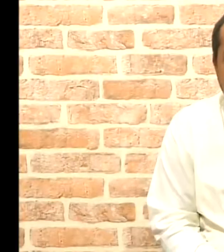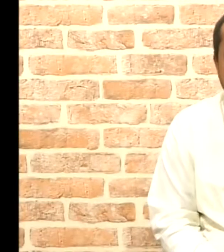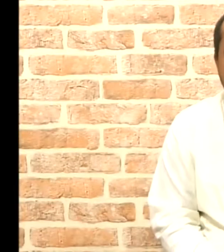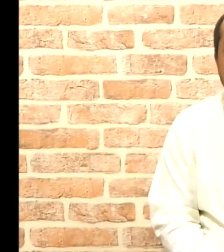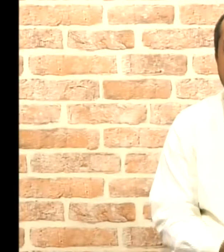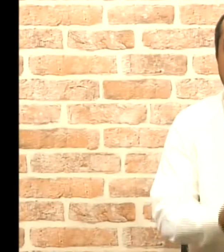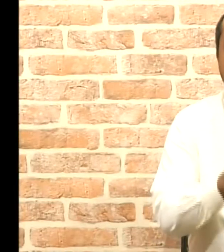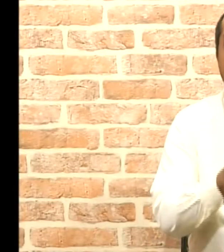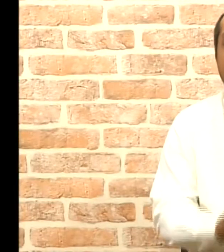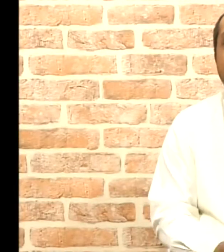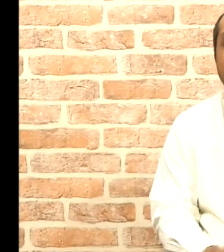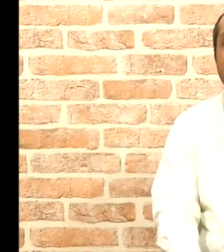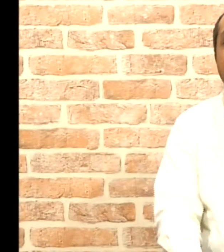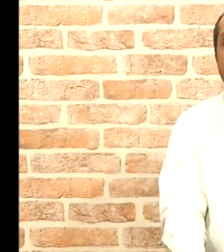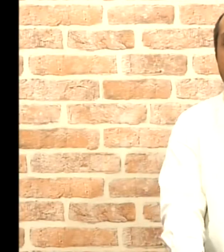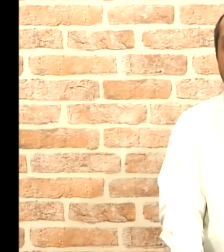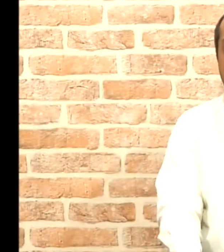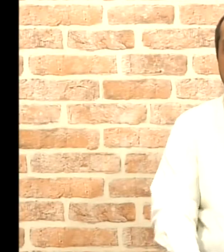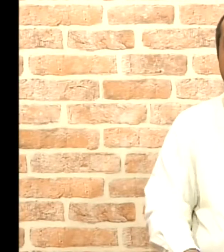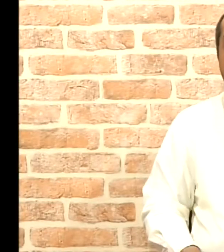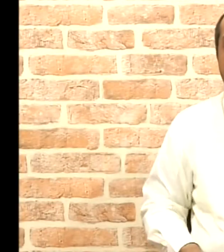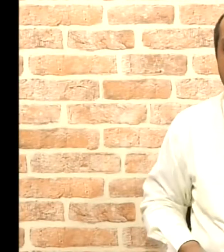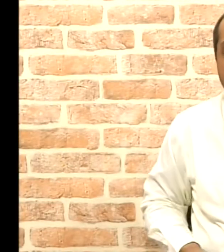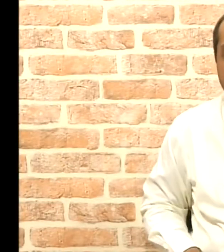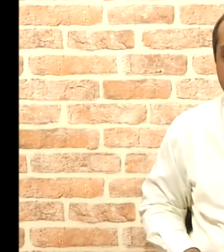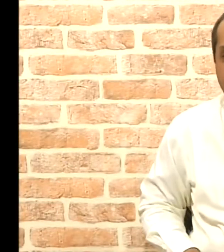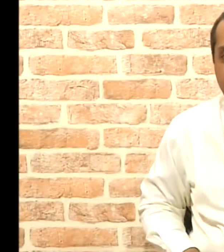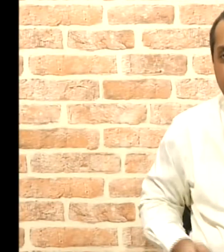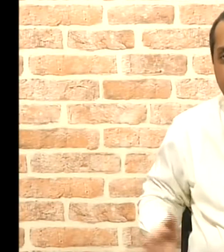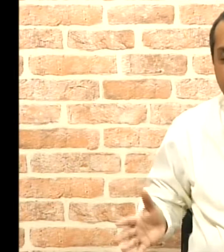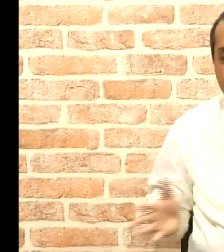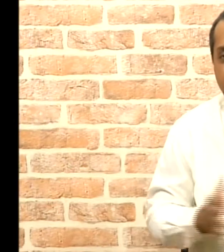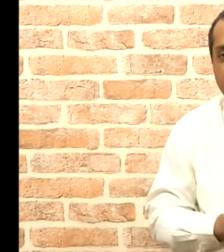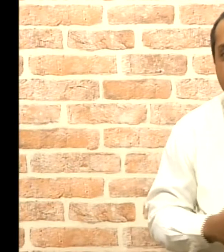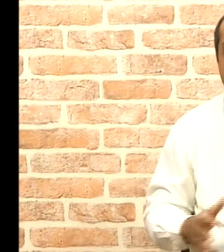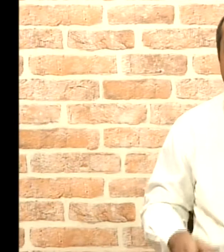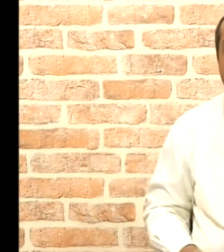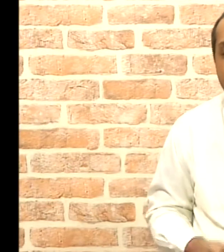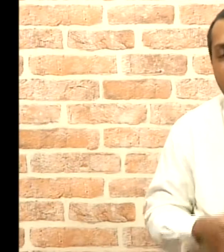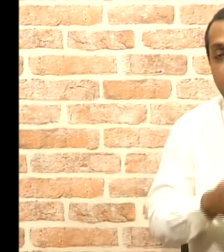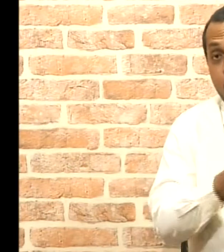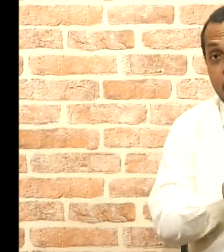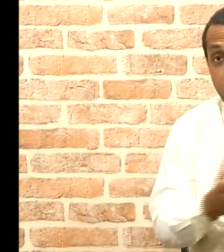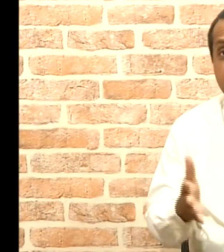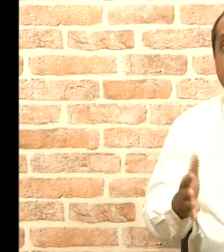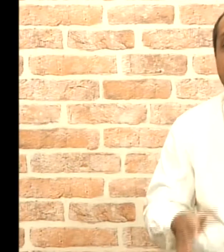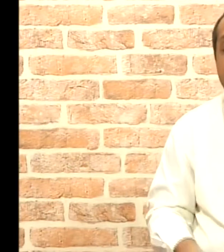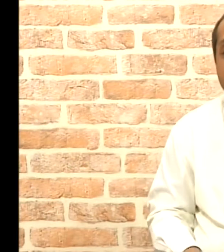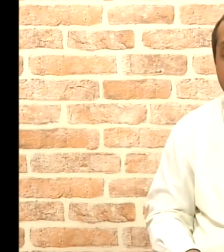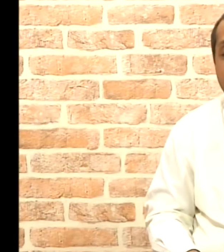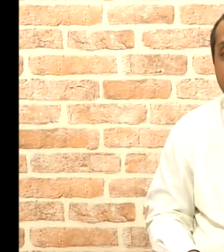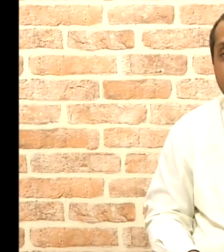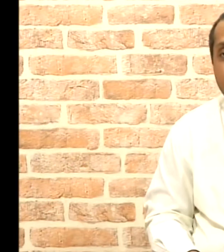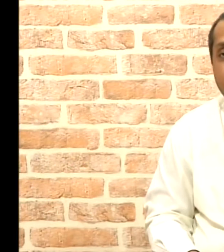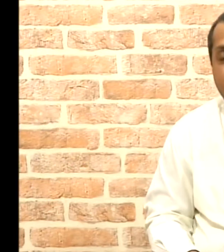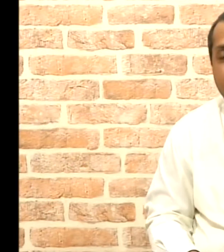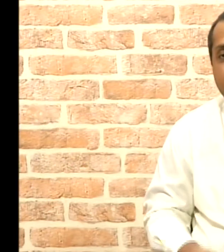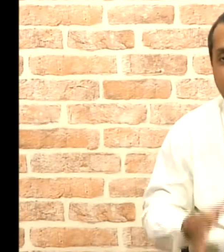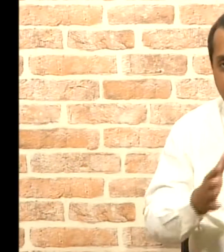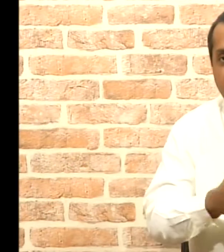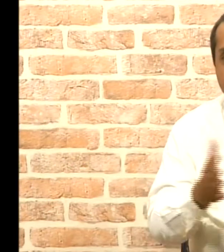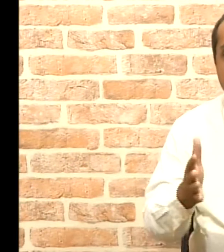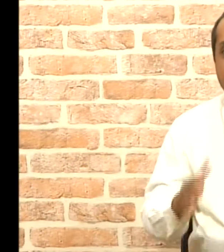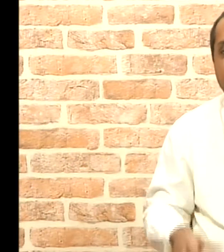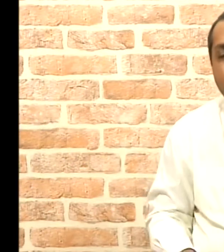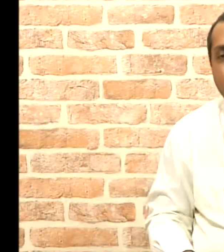l'intégration mon handicapé, c'était inviter nous dans mise au point aujourd'hui. Réalité mon handicapé, puisque c'est la première mission de Favel comme secrétaire